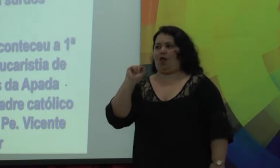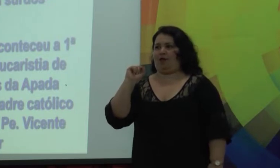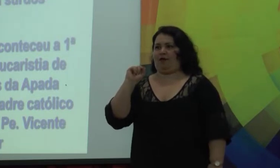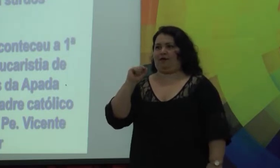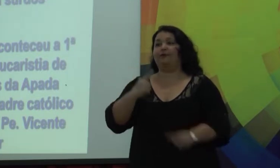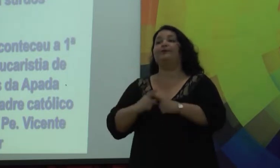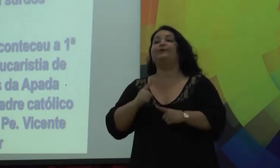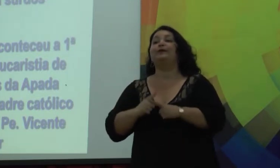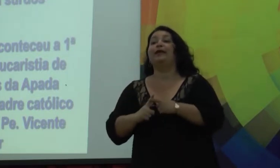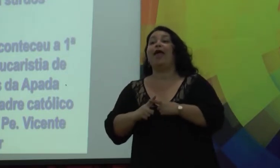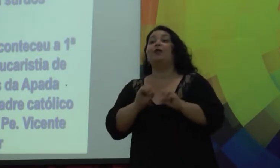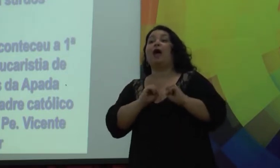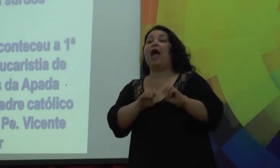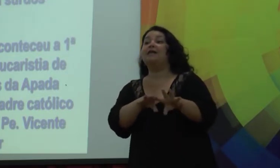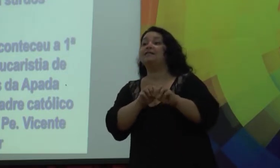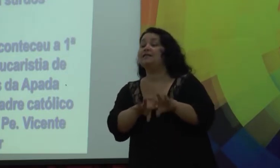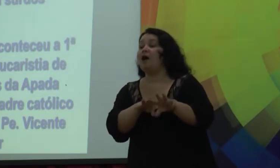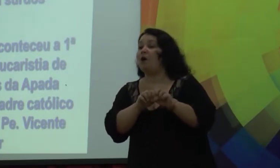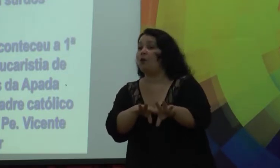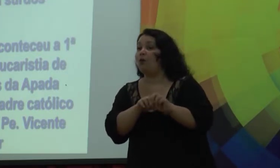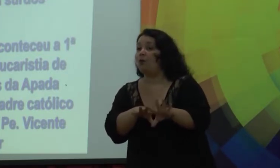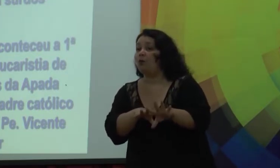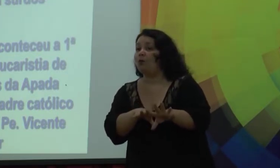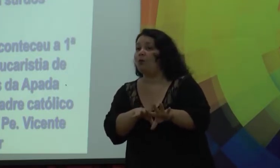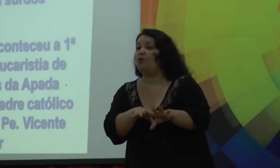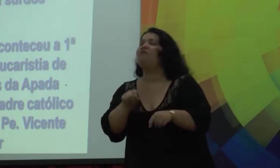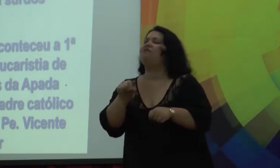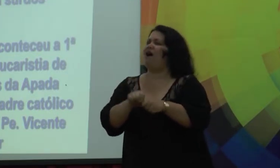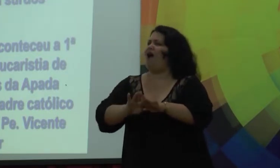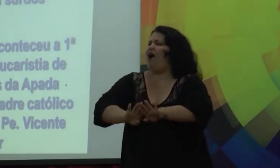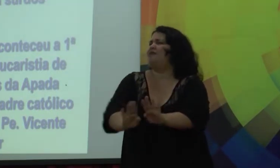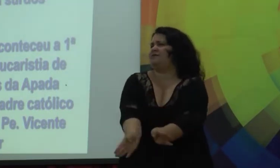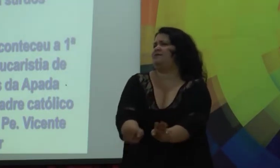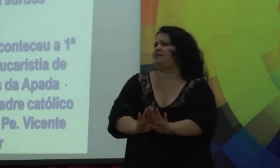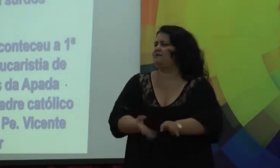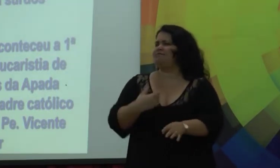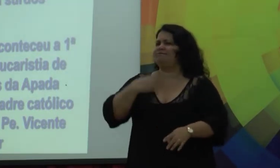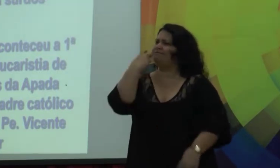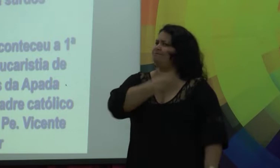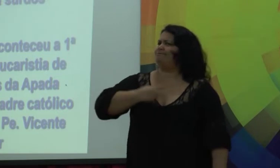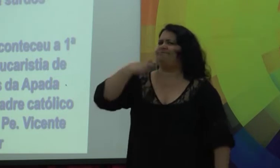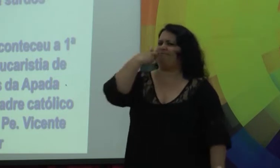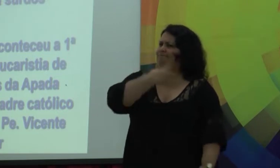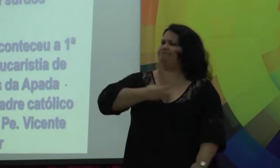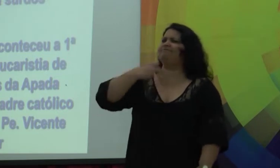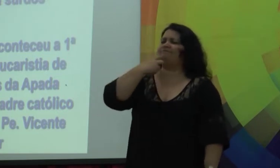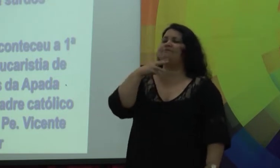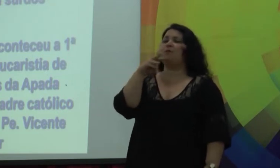Porque a educação fazia isso. Tinha um